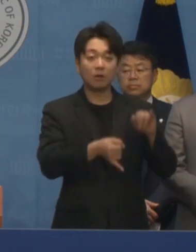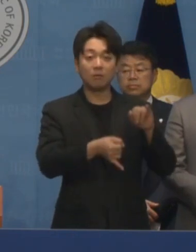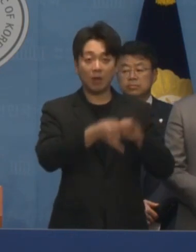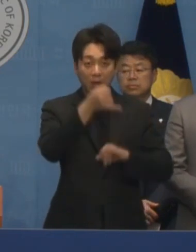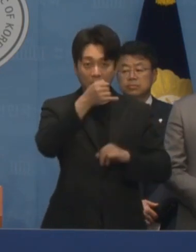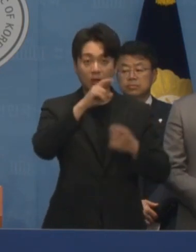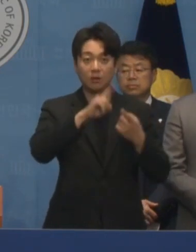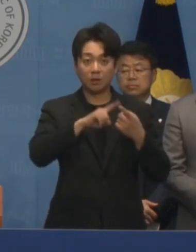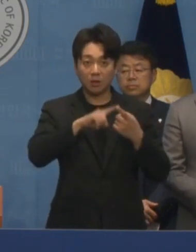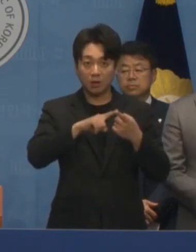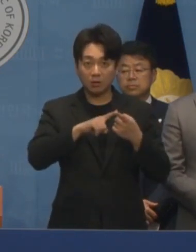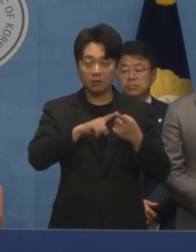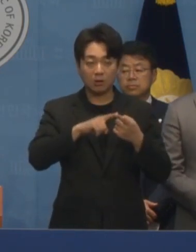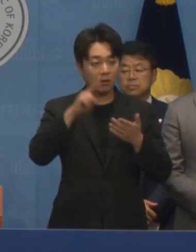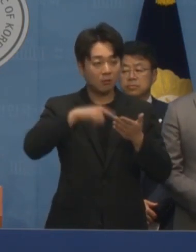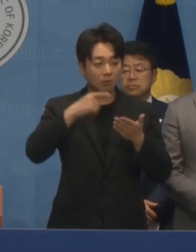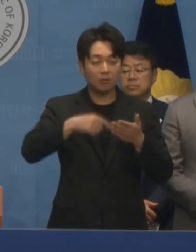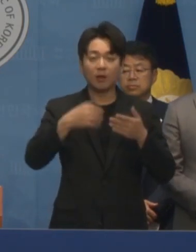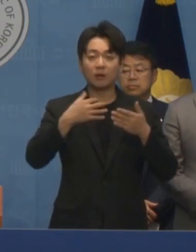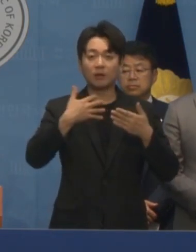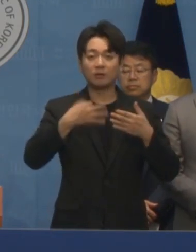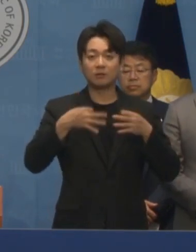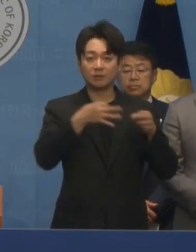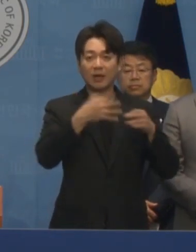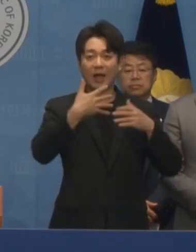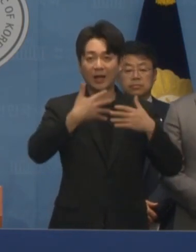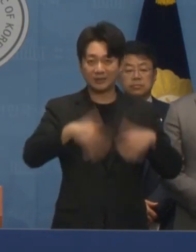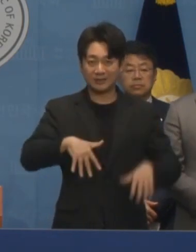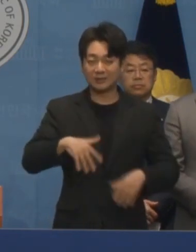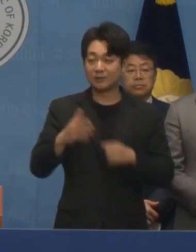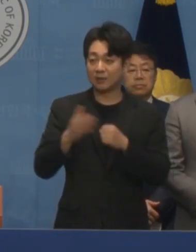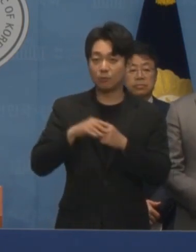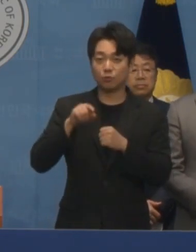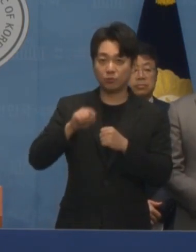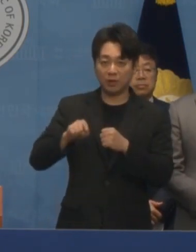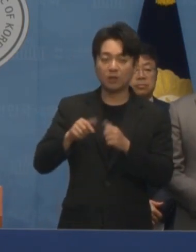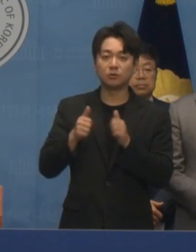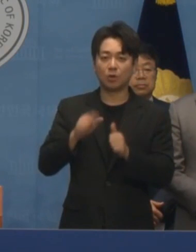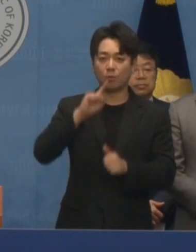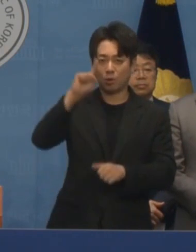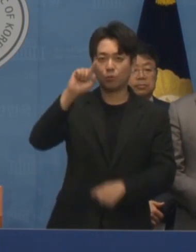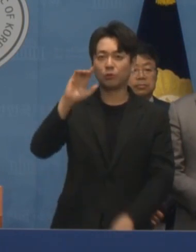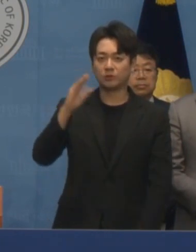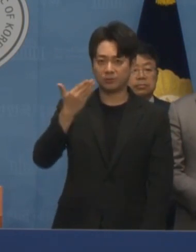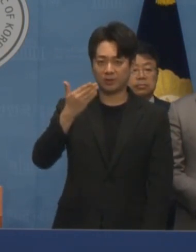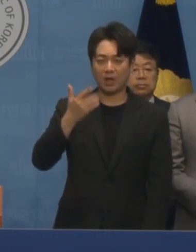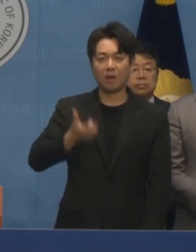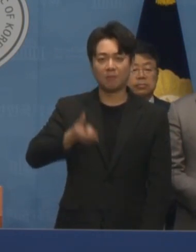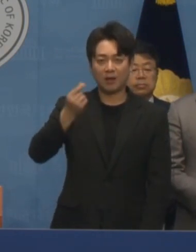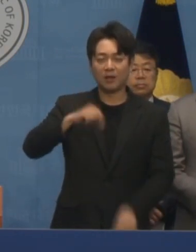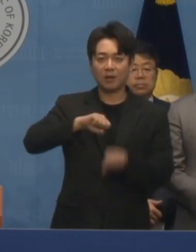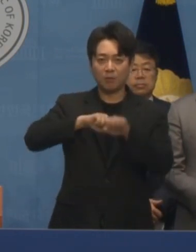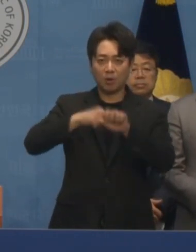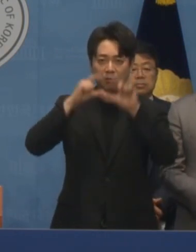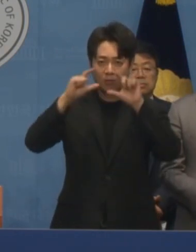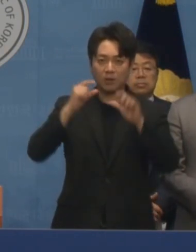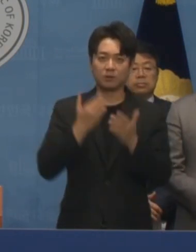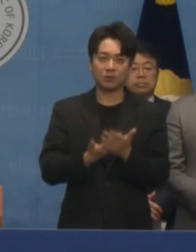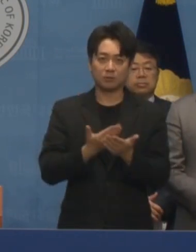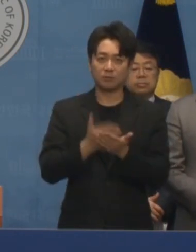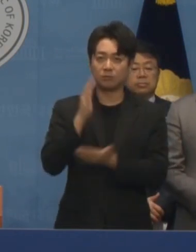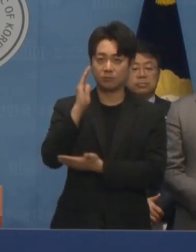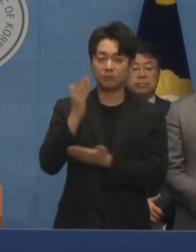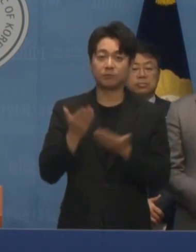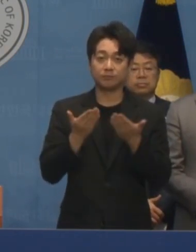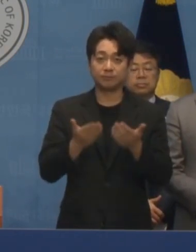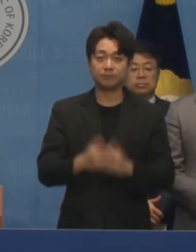위중죄로 고발도 됐습니다. 위중죄에 대한 신속한 수사와 엄벌을 촉구합니다. 한국노총은